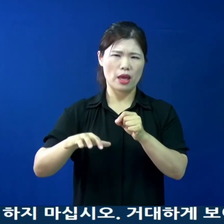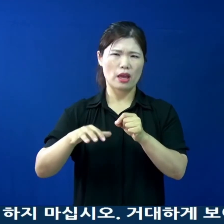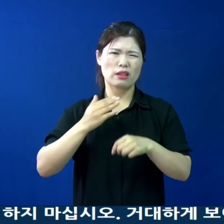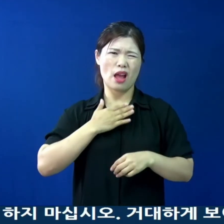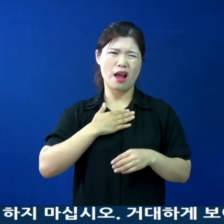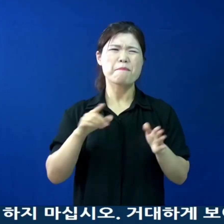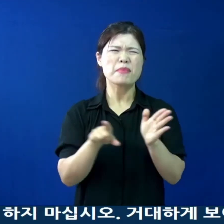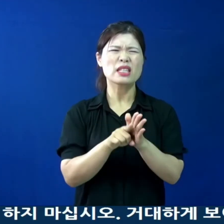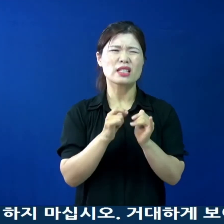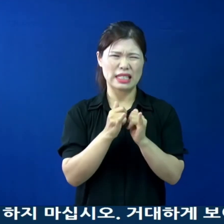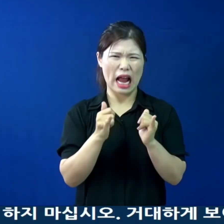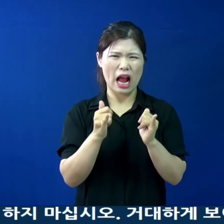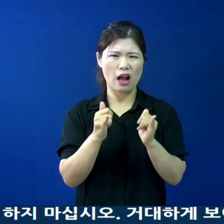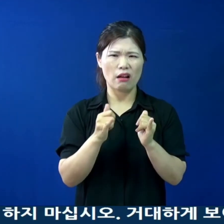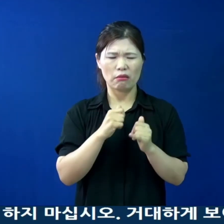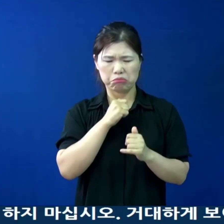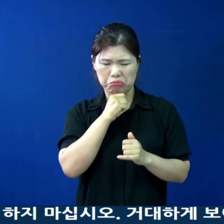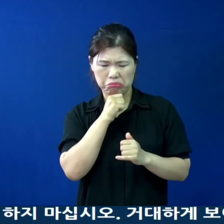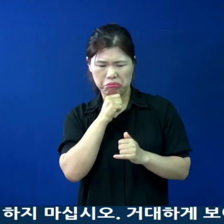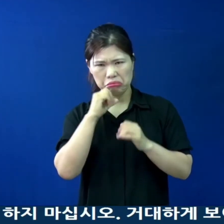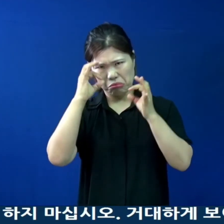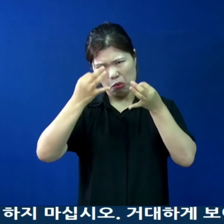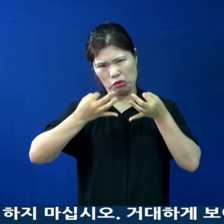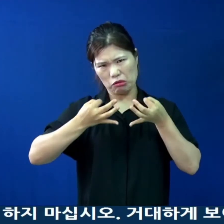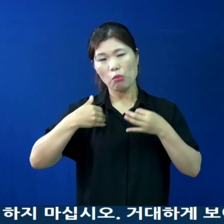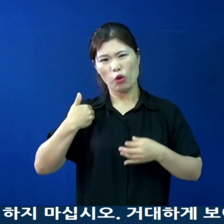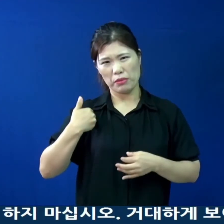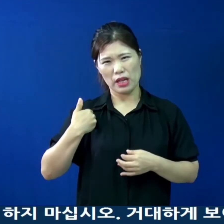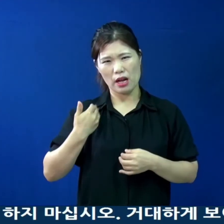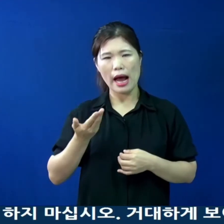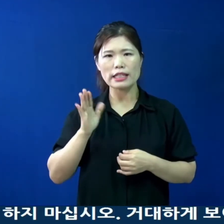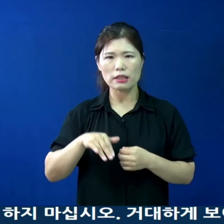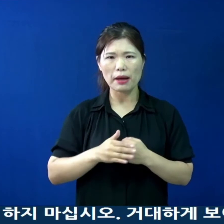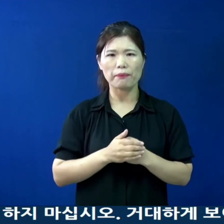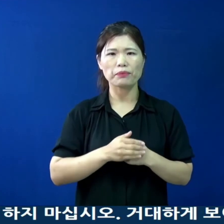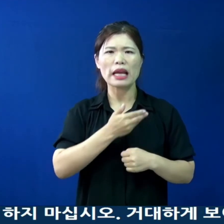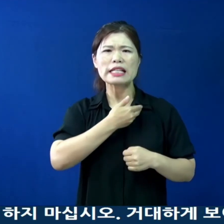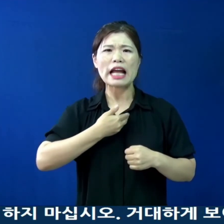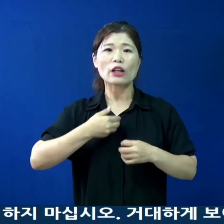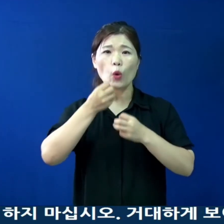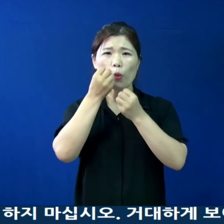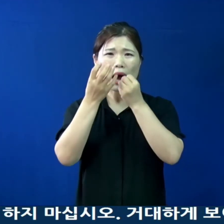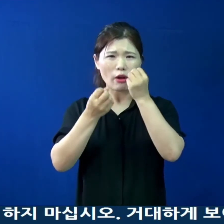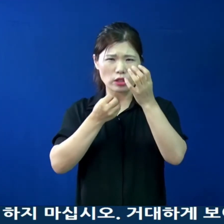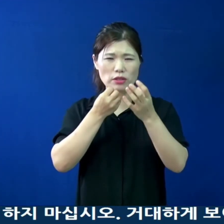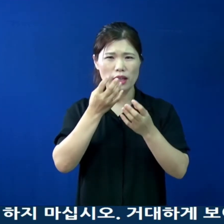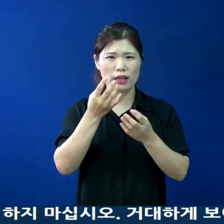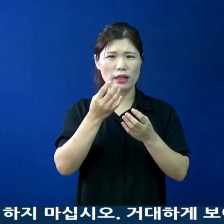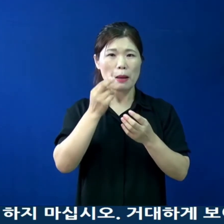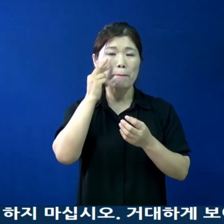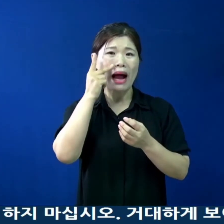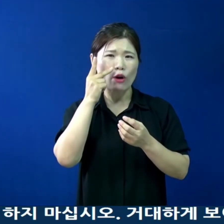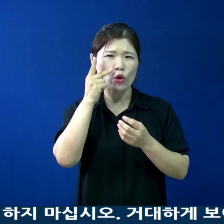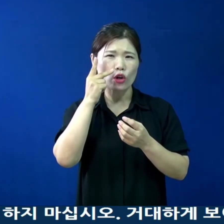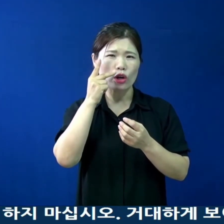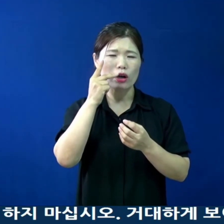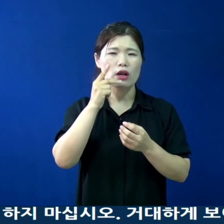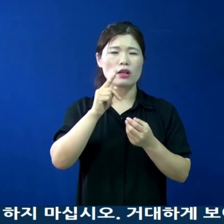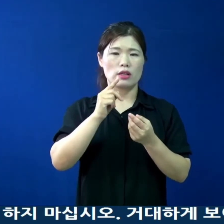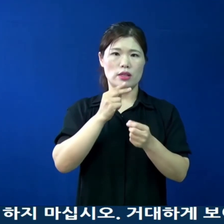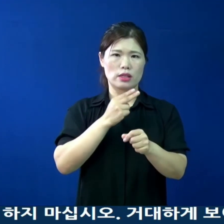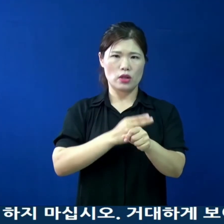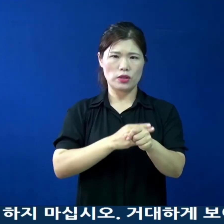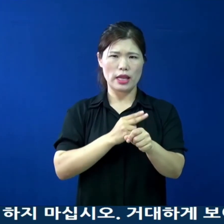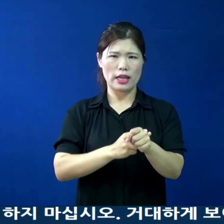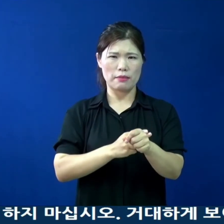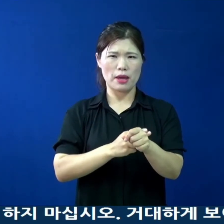때가 있습니다. 그럴 때 사도 바울의 강력한 확신의 고백을 통해 위로를 한번 받아보시기를